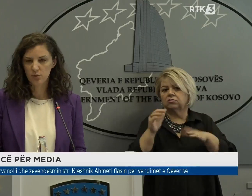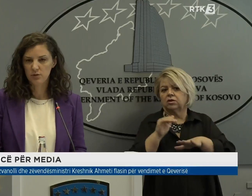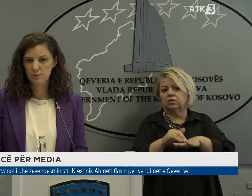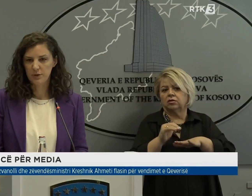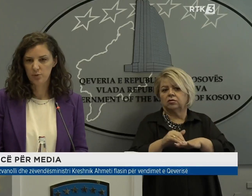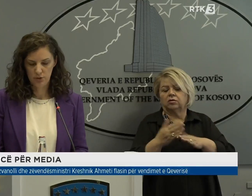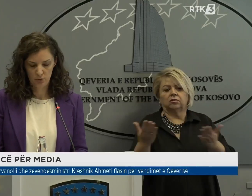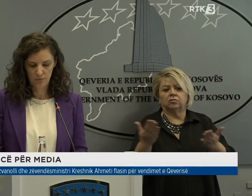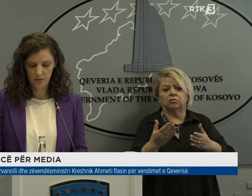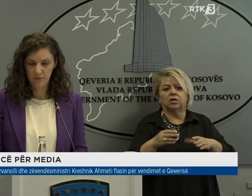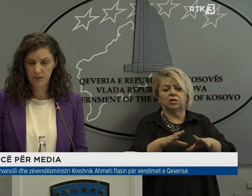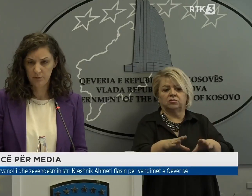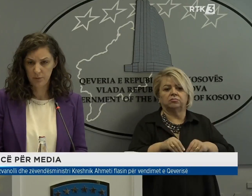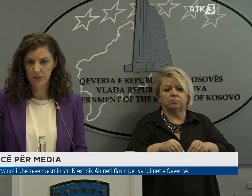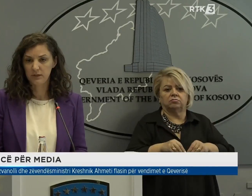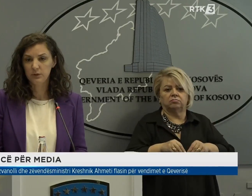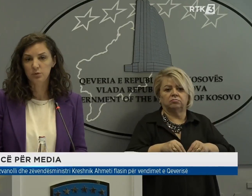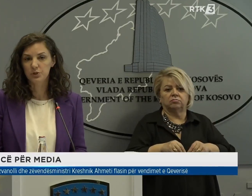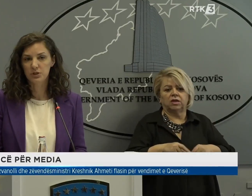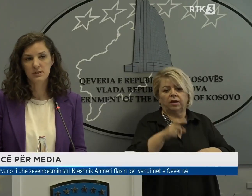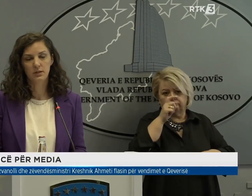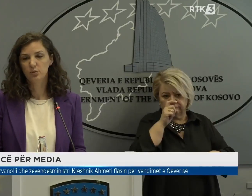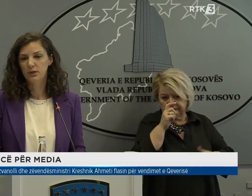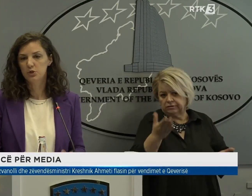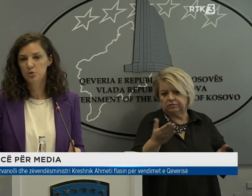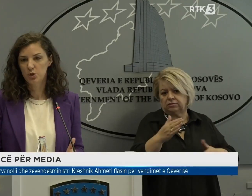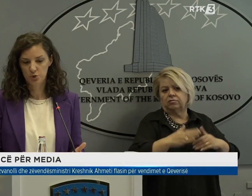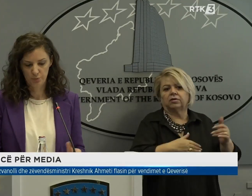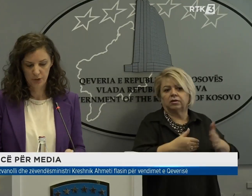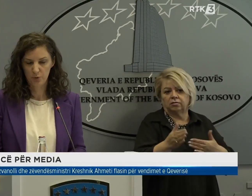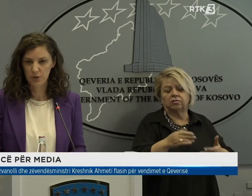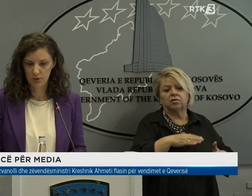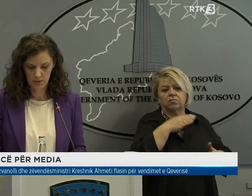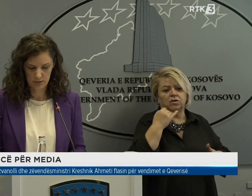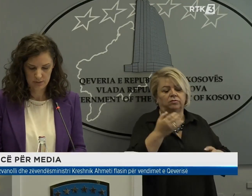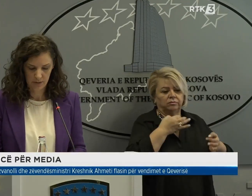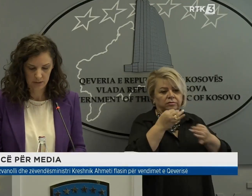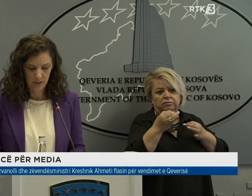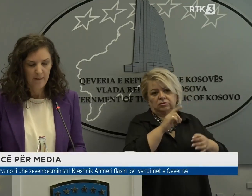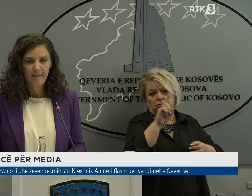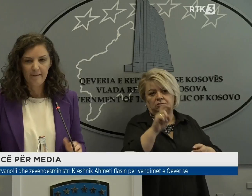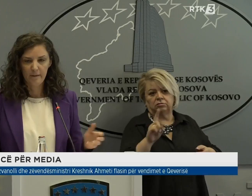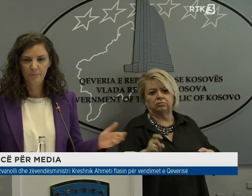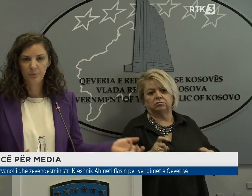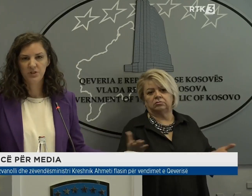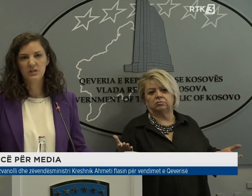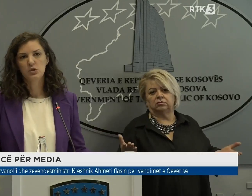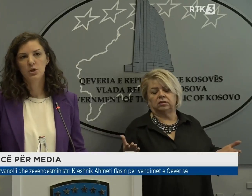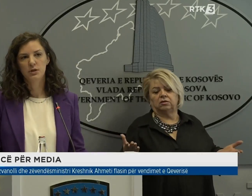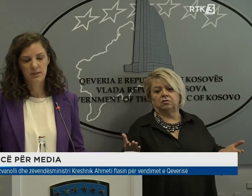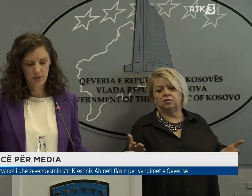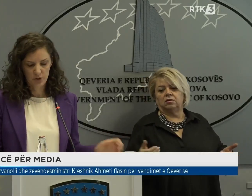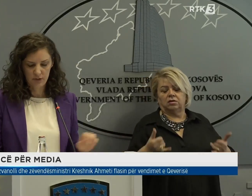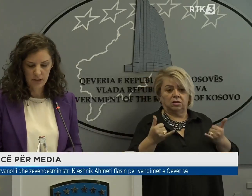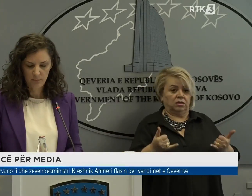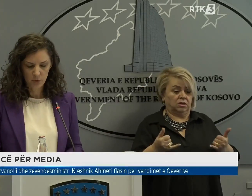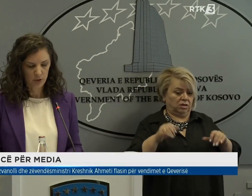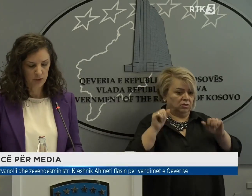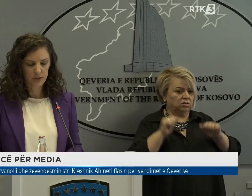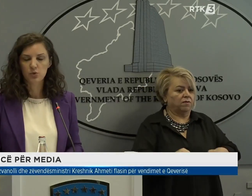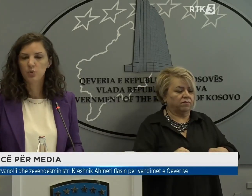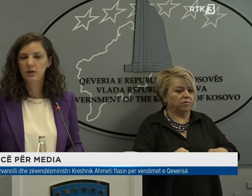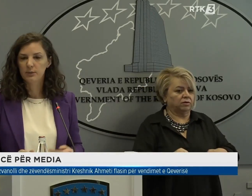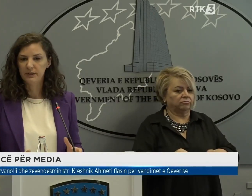se si duhet të zbatohet ky vendim në praktik, duke qenë se aktualisht ka shumë pikpyetje në këtë aspekt. Përderisa ne si qeveri jemi